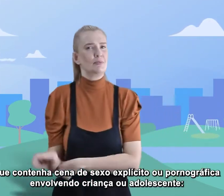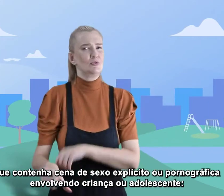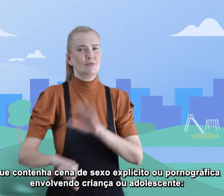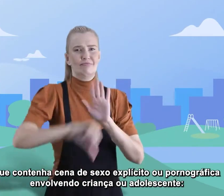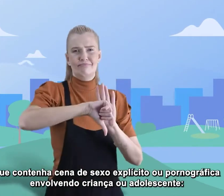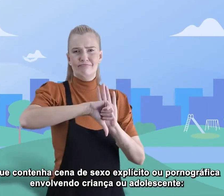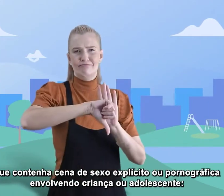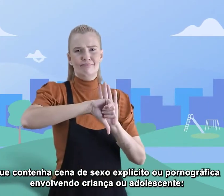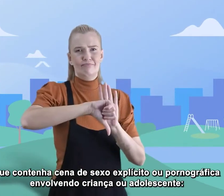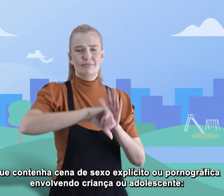ou adolescente.